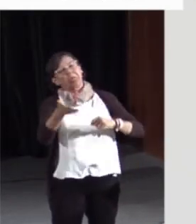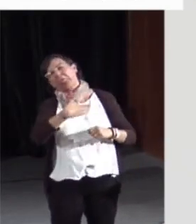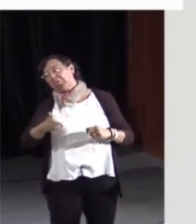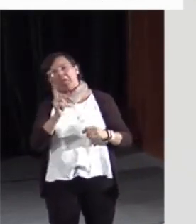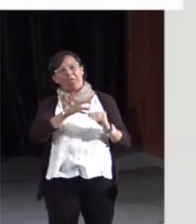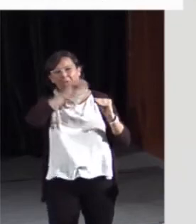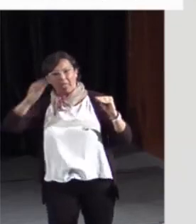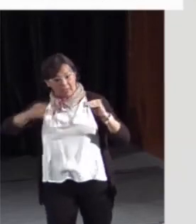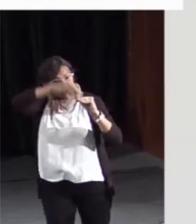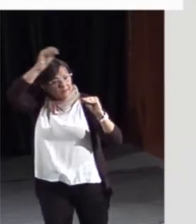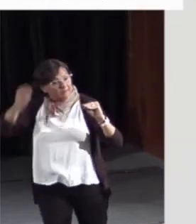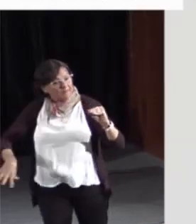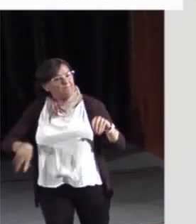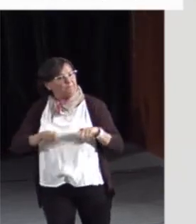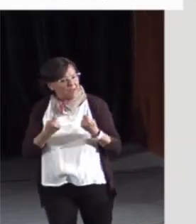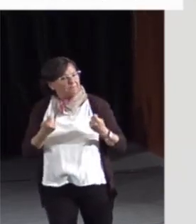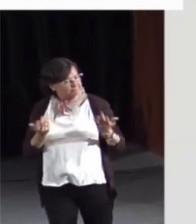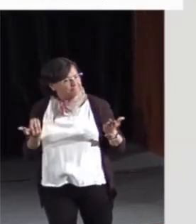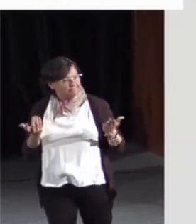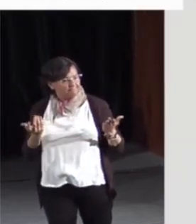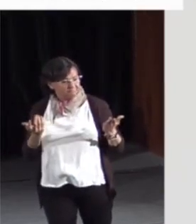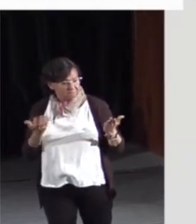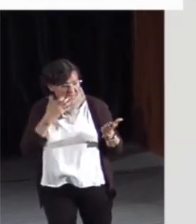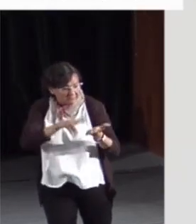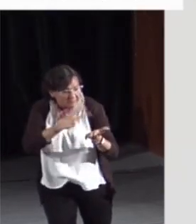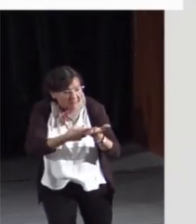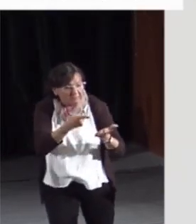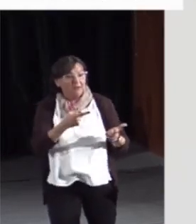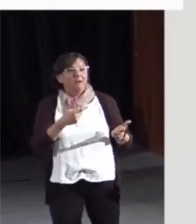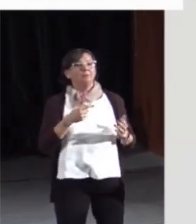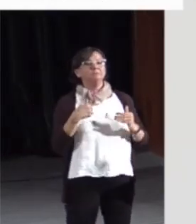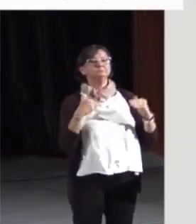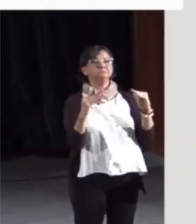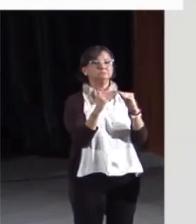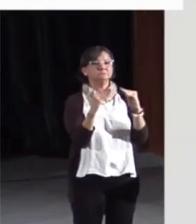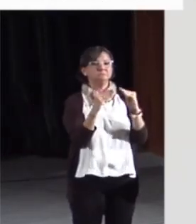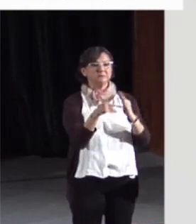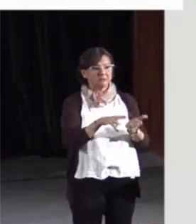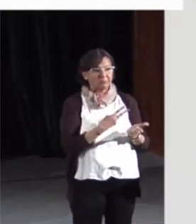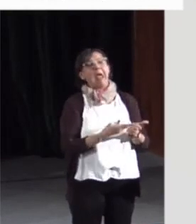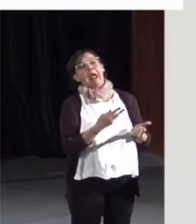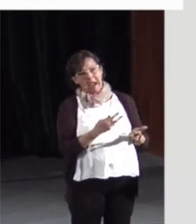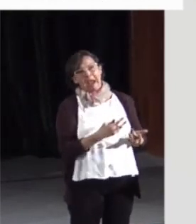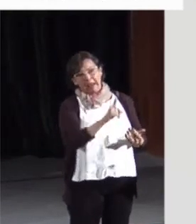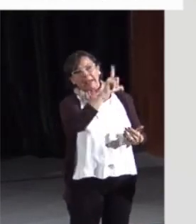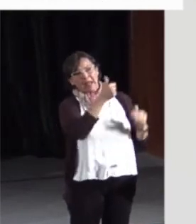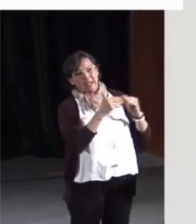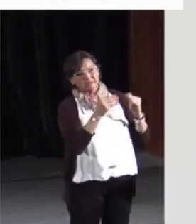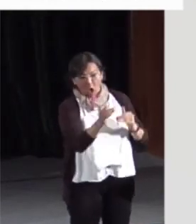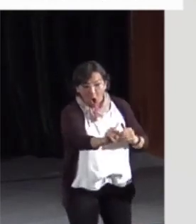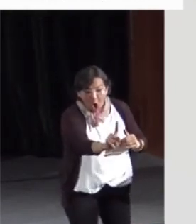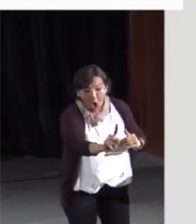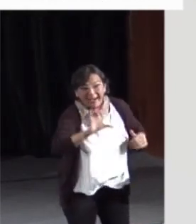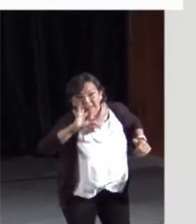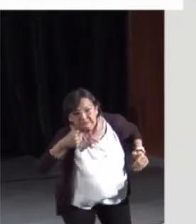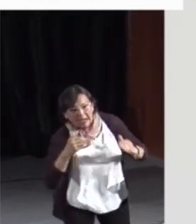casa, un pronombre determinante, también lo vas a expresar con la expresión, y de no ser así, no se entendería. De